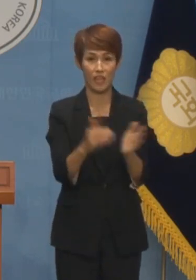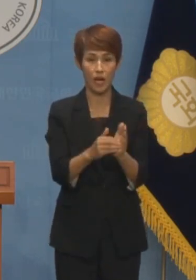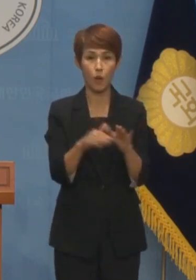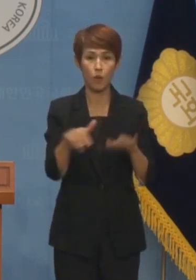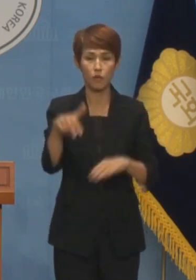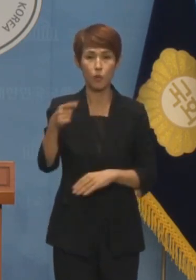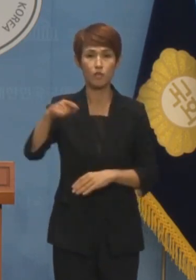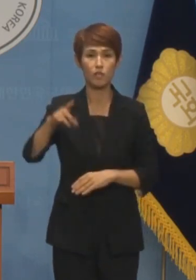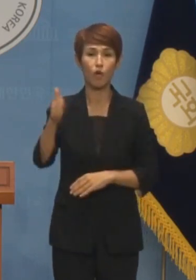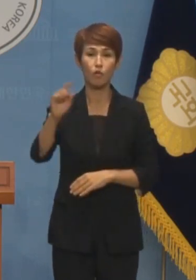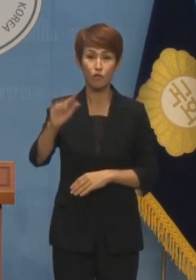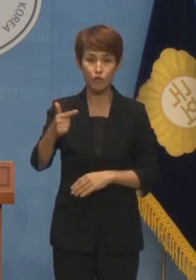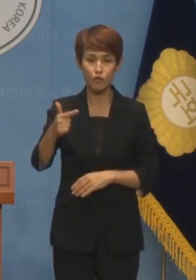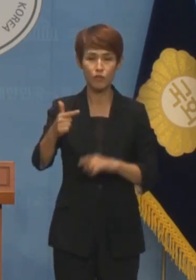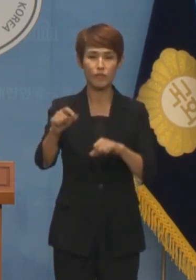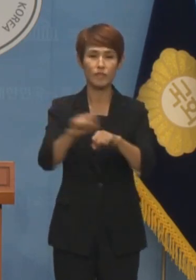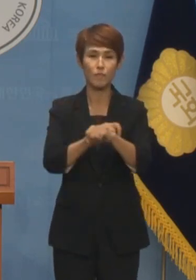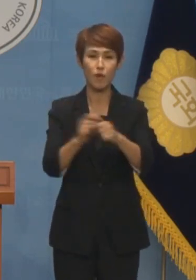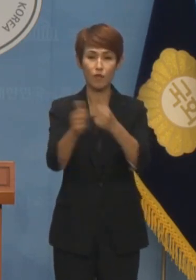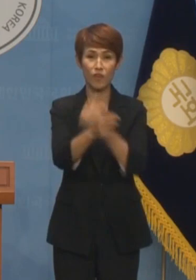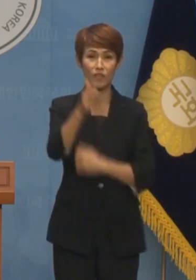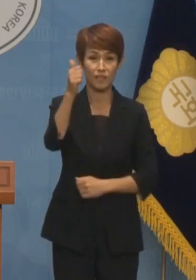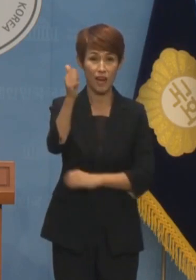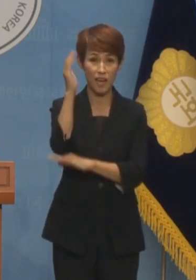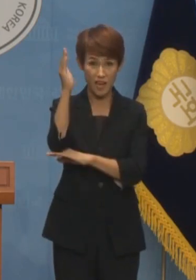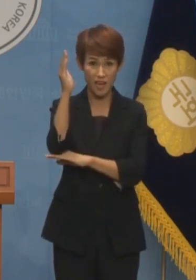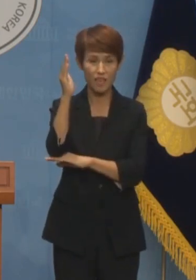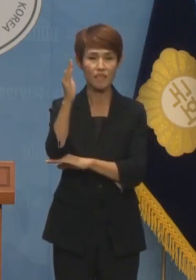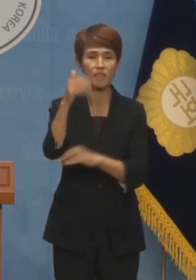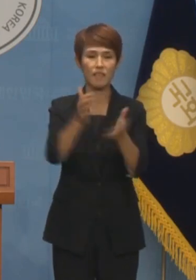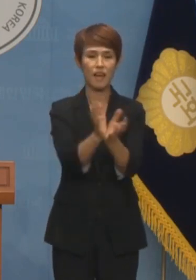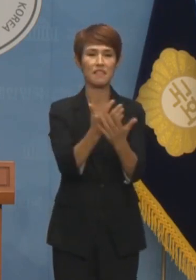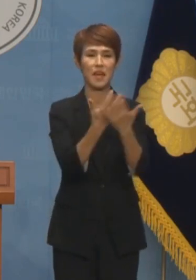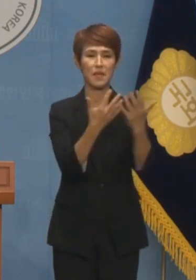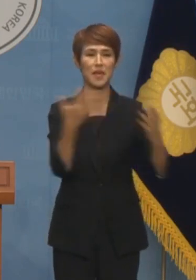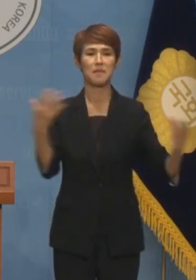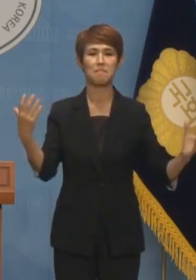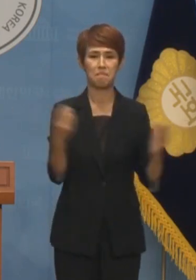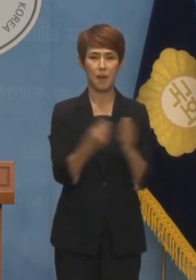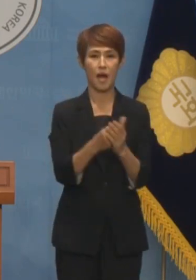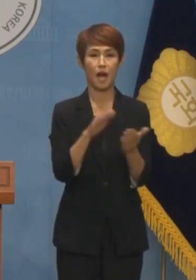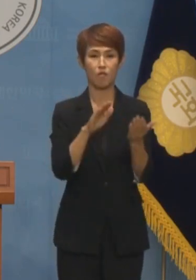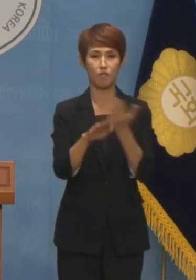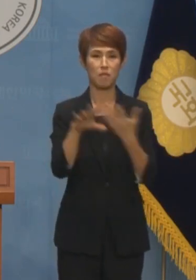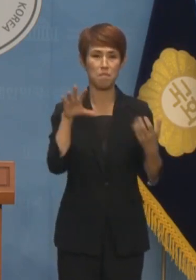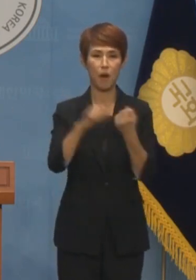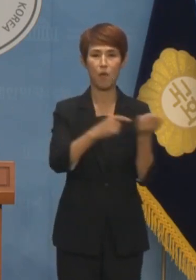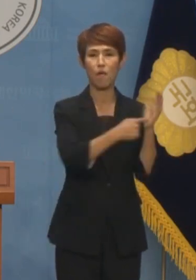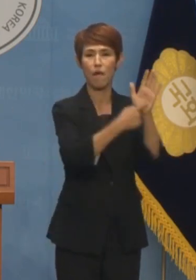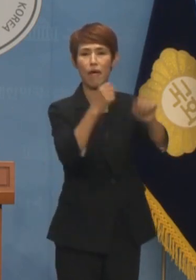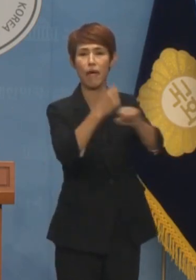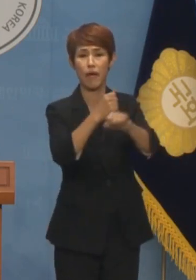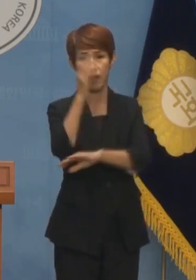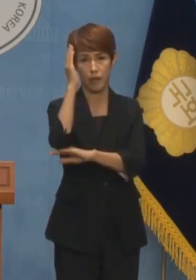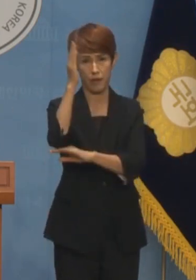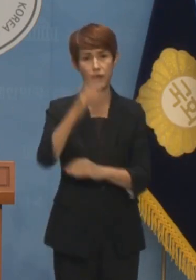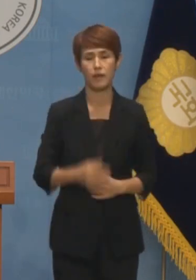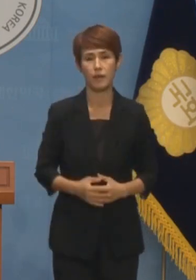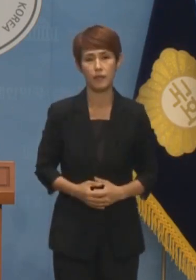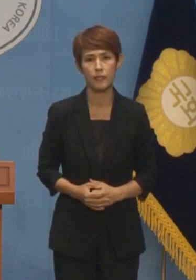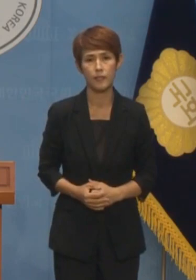조정훈 총선백서 특별위원회 위원장은 전당대회를 마치고 즉시 발간할 예정이라고 밝혔습니다.